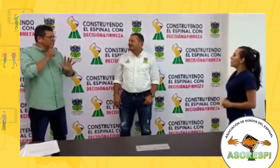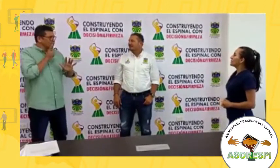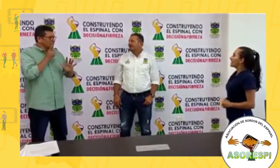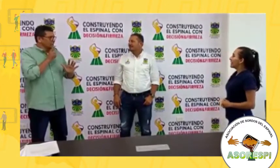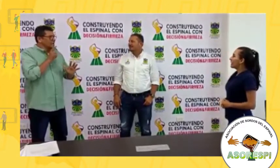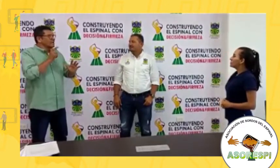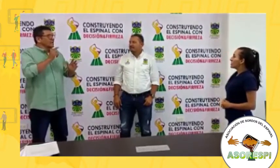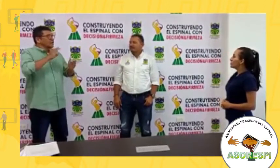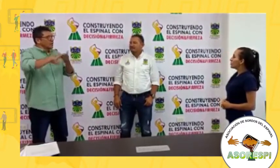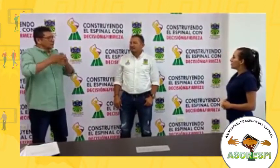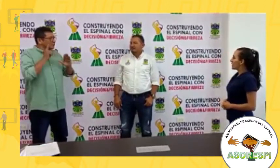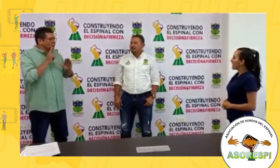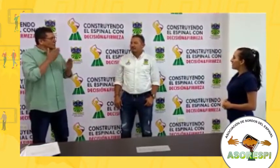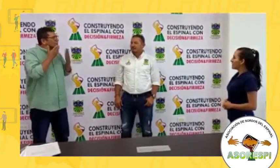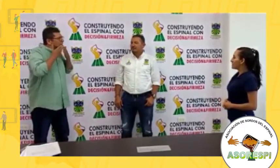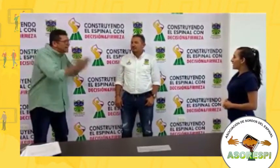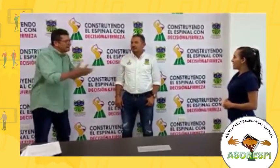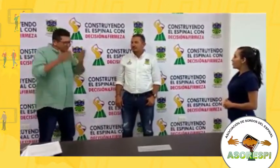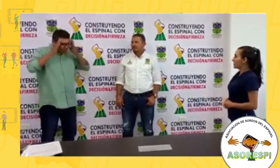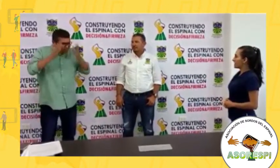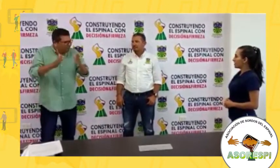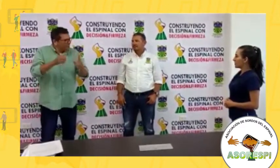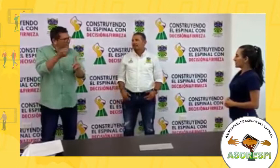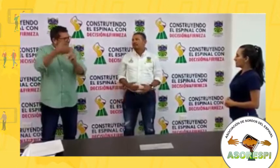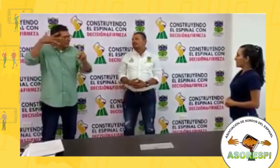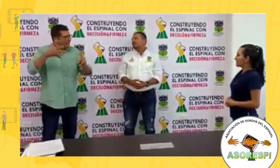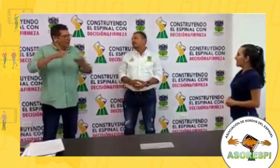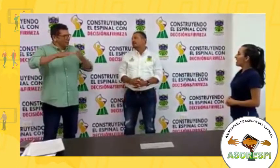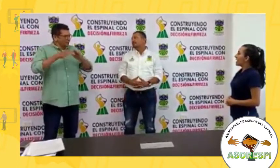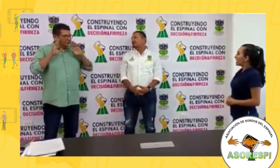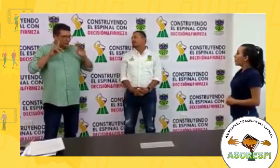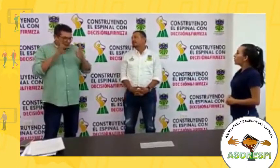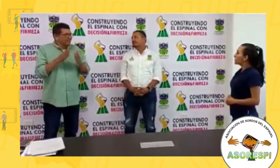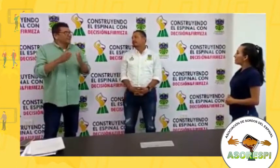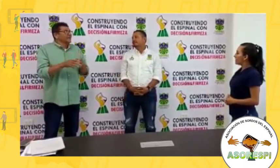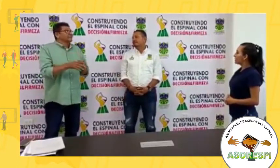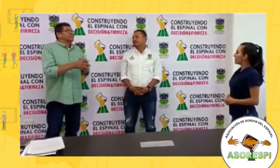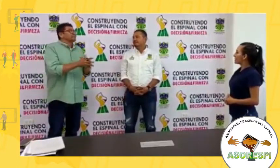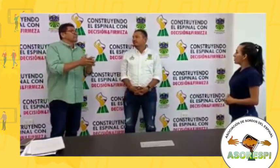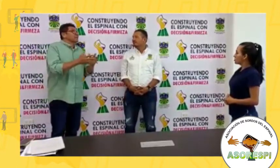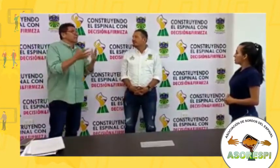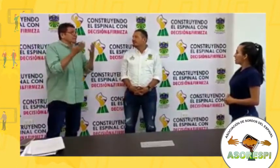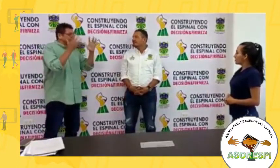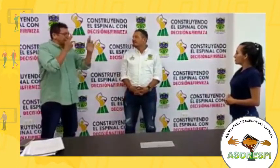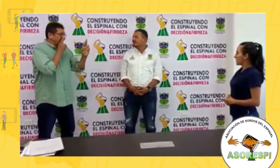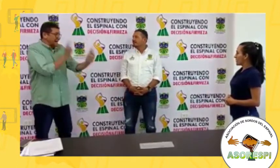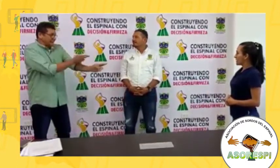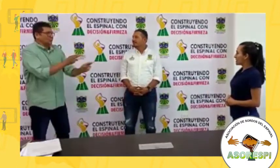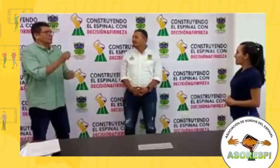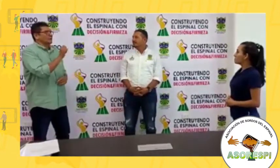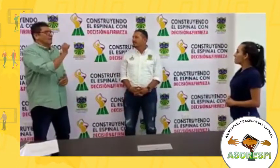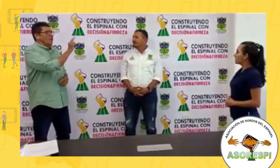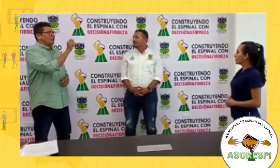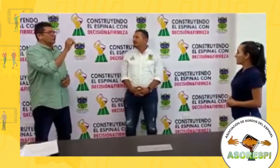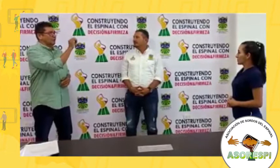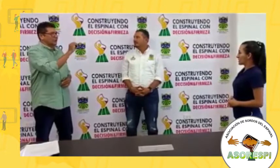Queremos comentarle que el 11 de octubre a nivel nacional la comunidad sorda se siente contenta de tener reconocimiento de su lengua de señas y